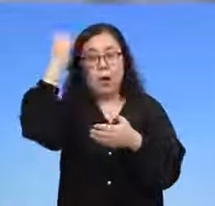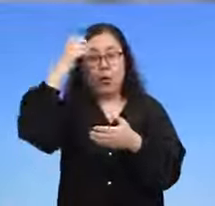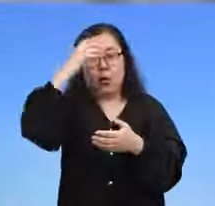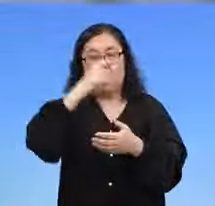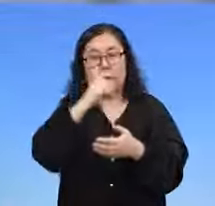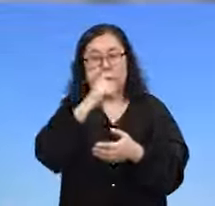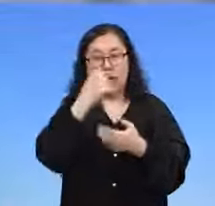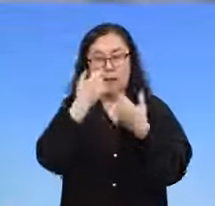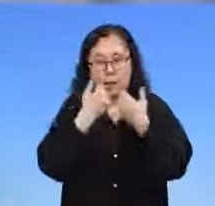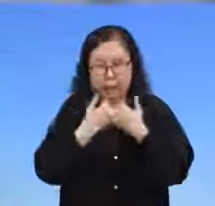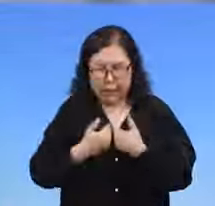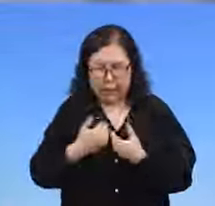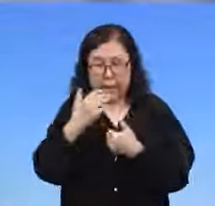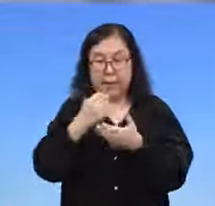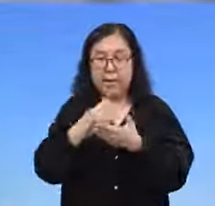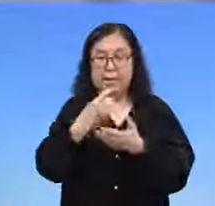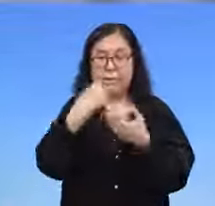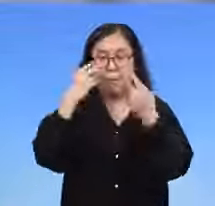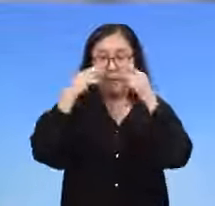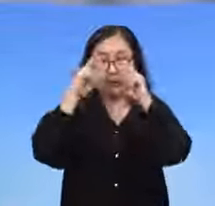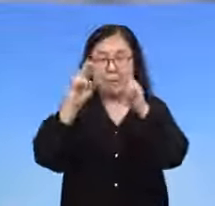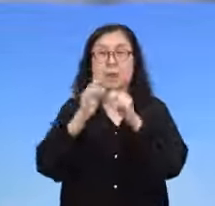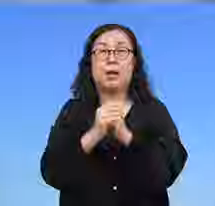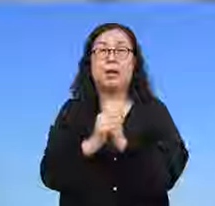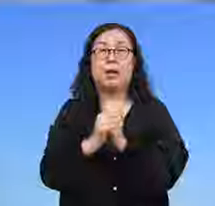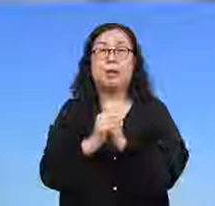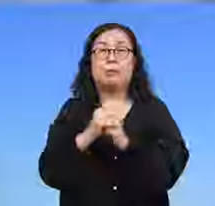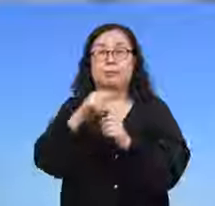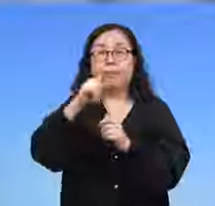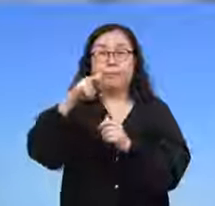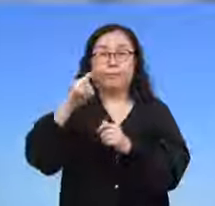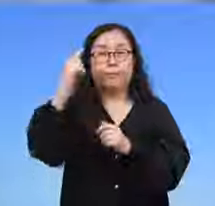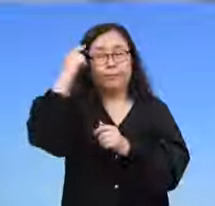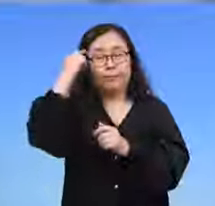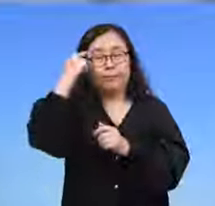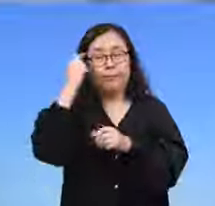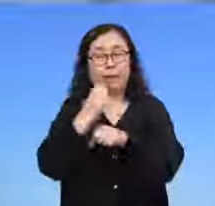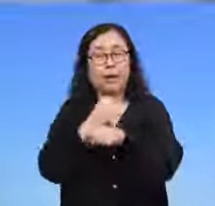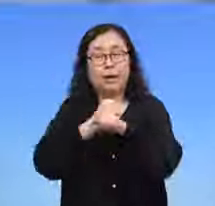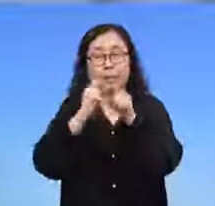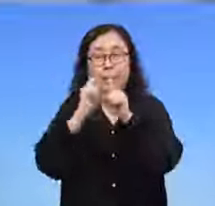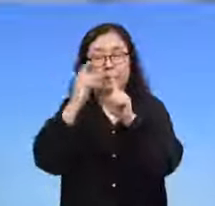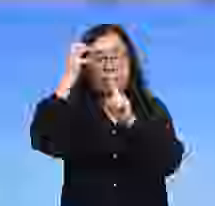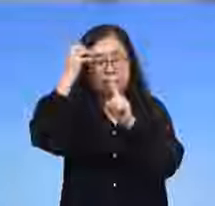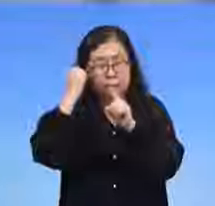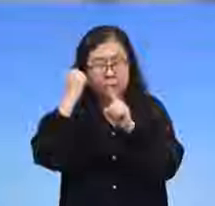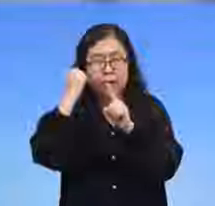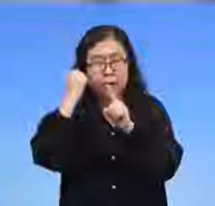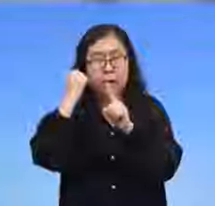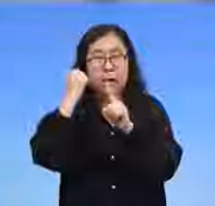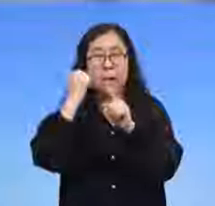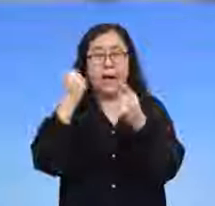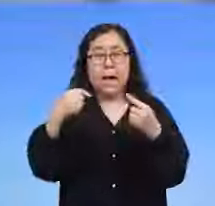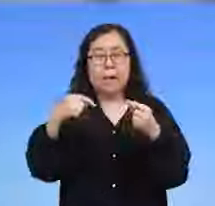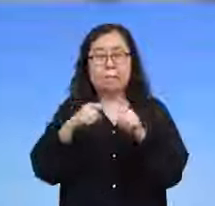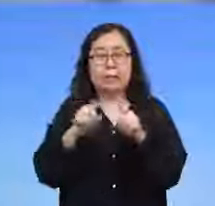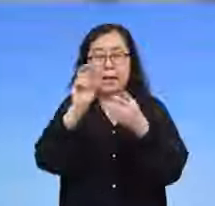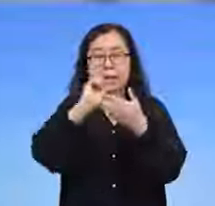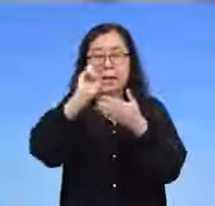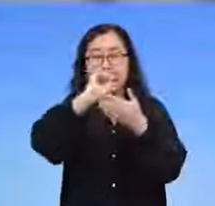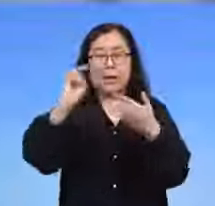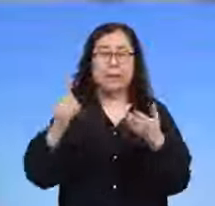나의 영혼이 잠잠히 하나님만 바라며, 우리 가사를 생각하시고 말씀을 기억하시면서 함께